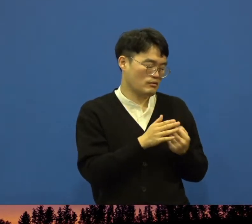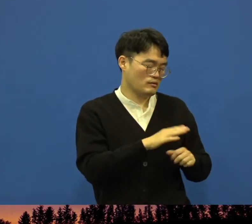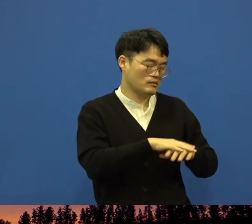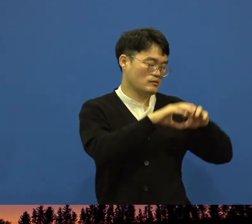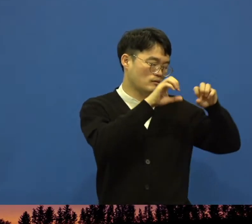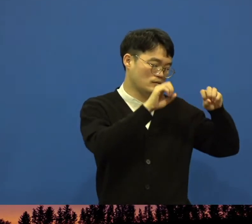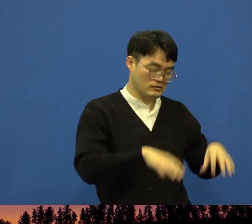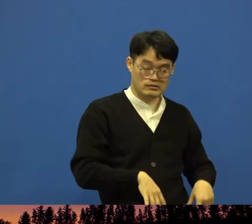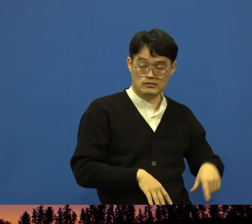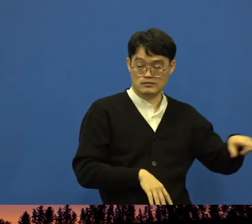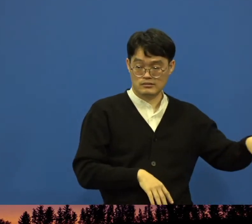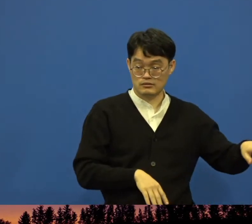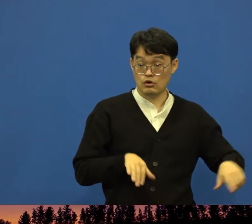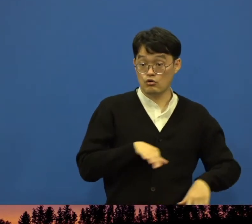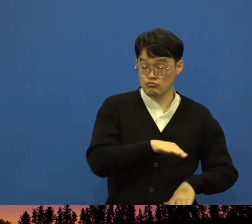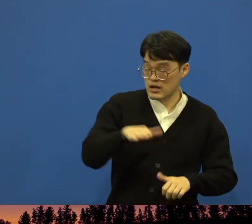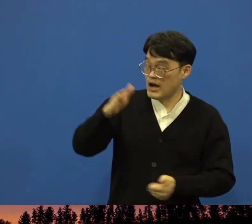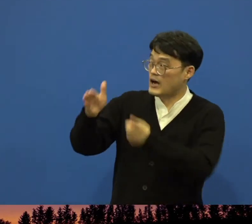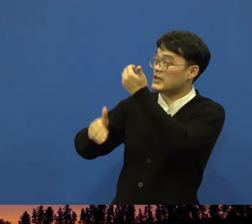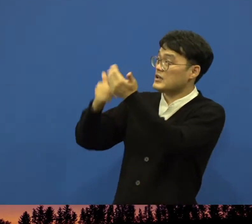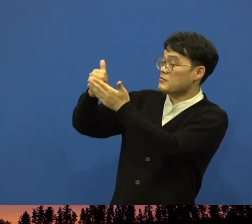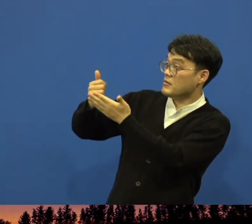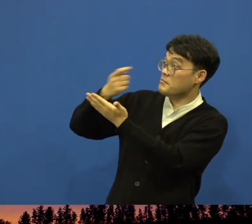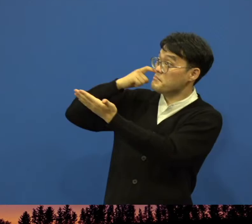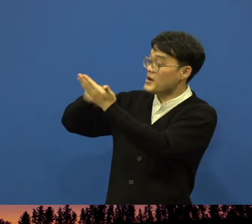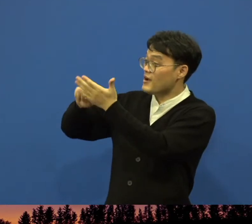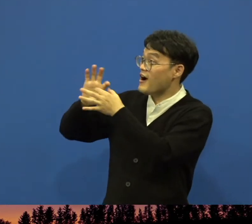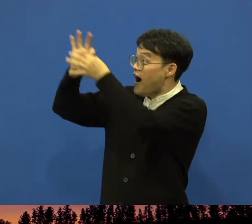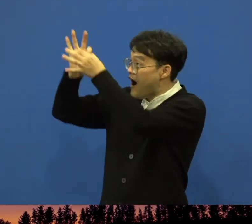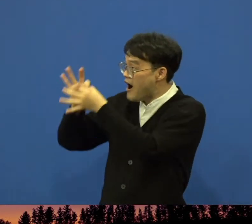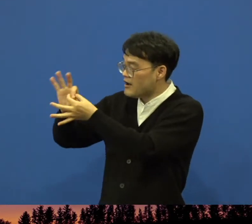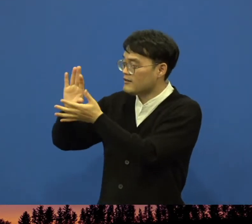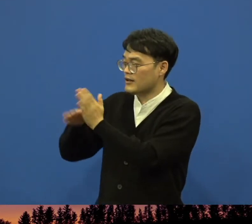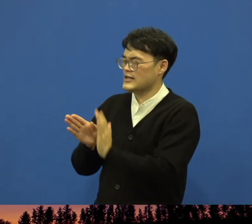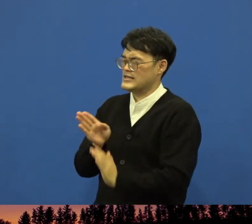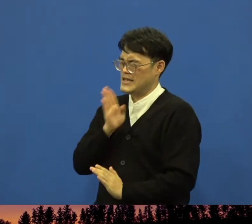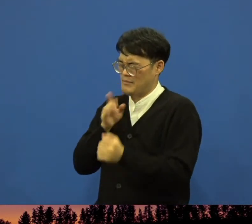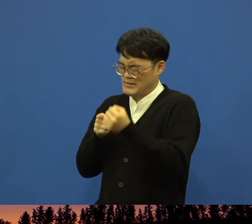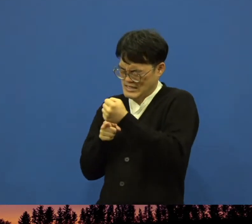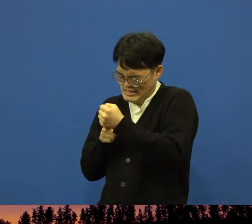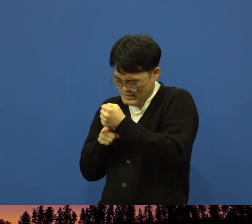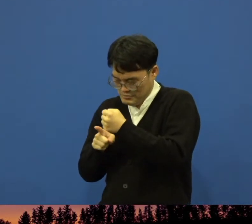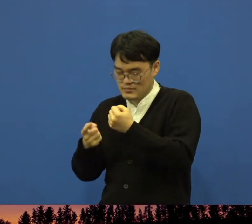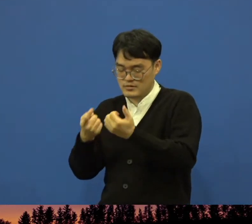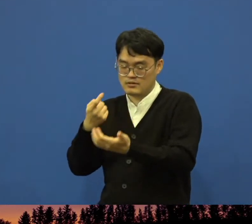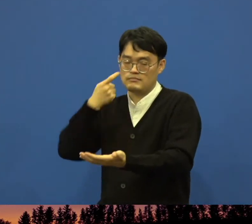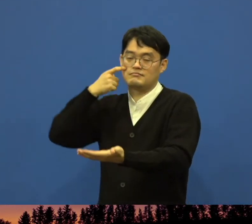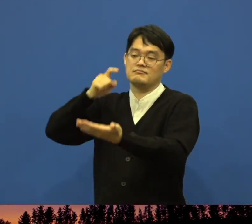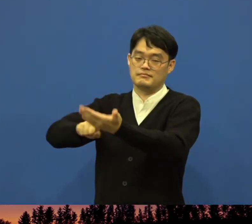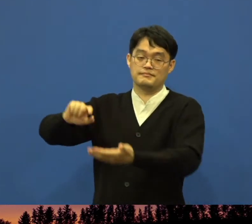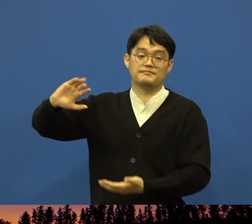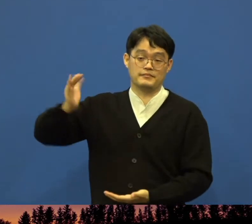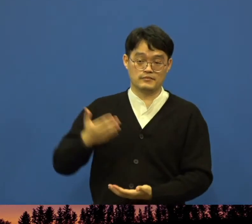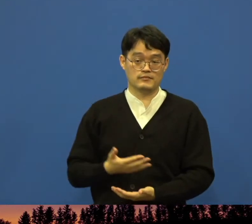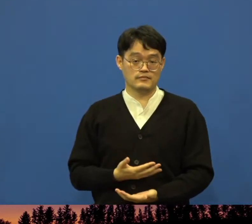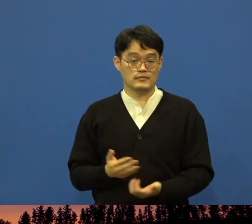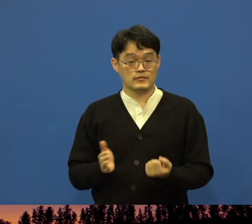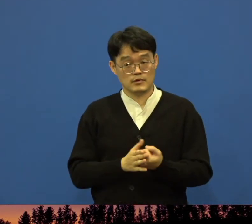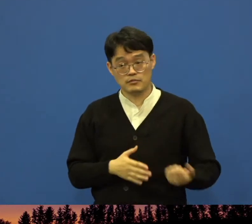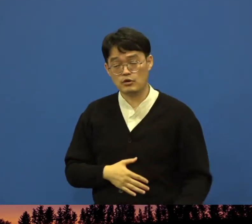돼요. 하나님을 발견할 때 우리 인생의 의미가 찾아오는 것이잖아요. 그래서 여러분, 나중에 후회할